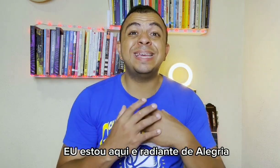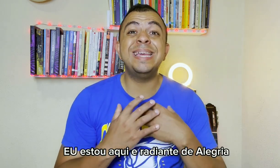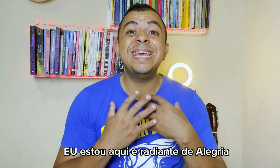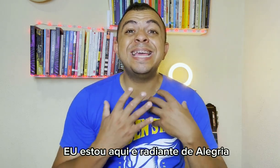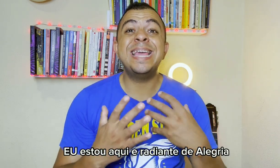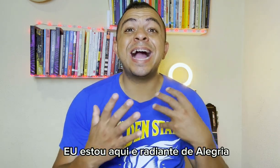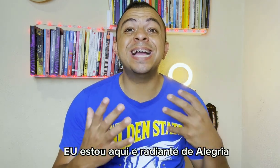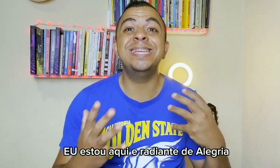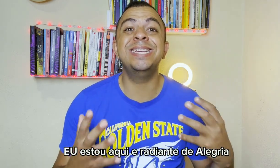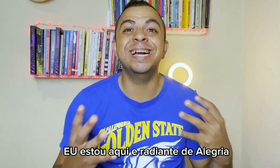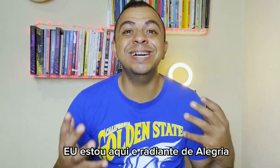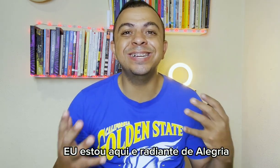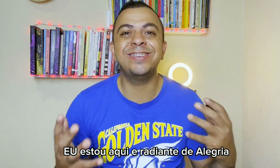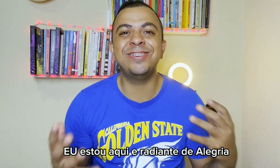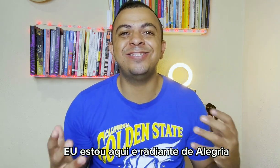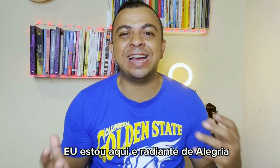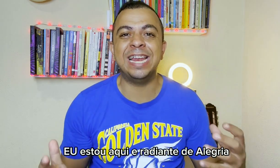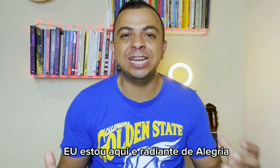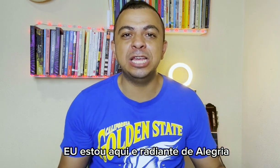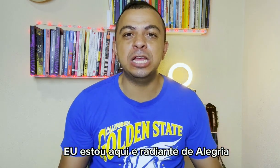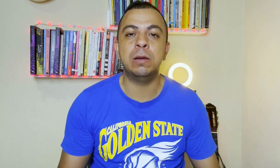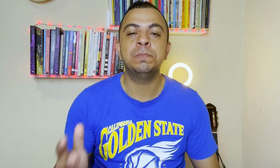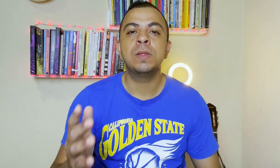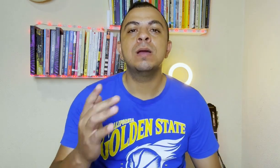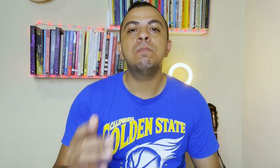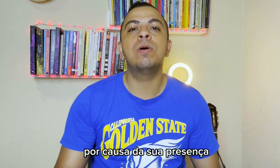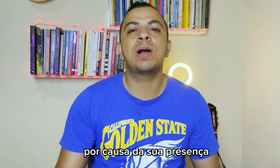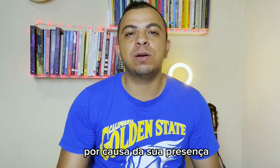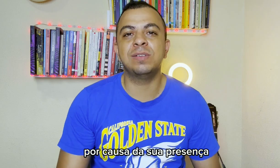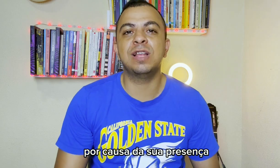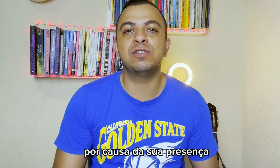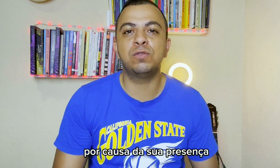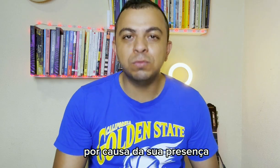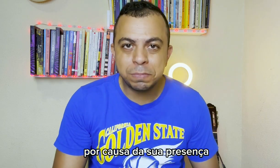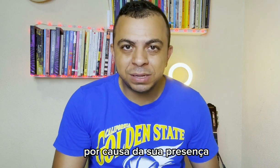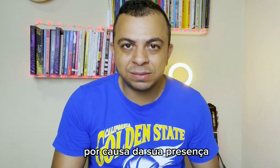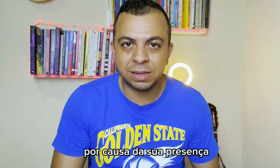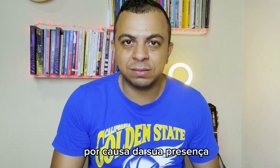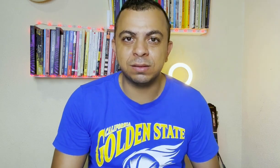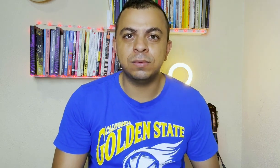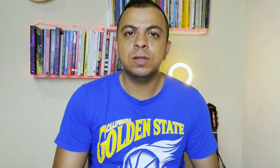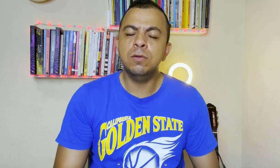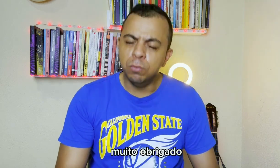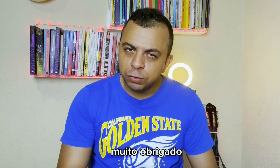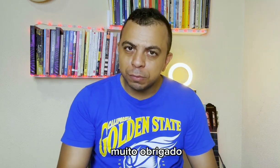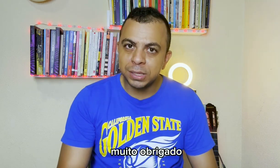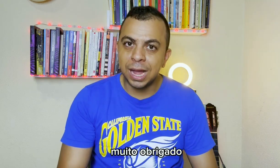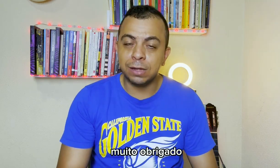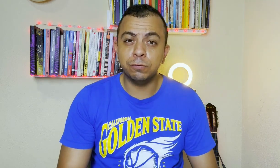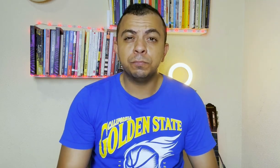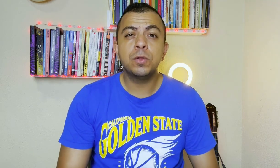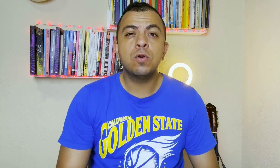aqui irradiante de alegria por causa da sua presença. Muito obrigado.